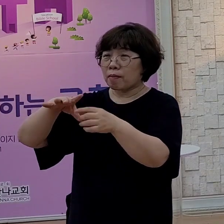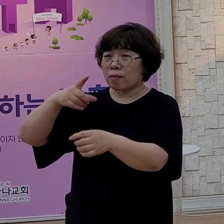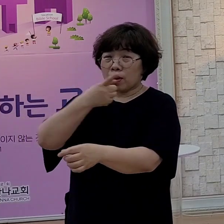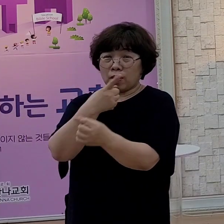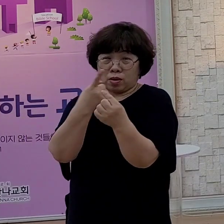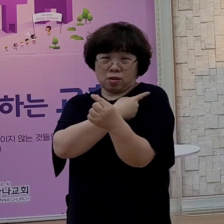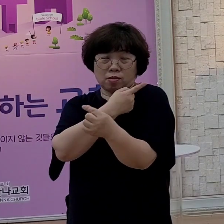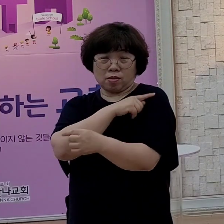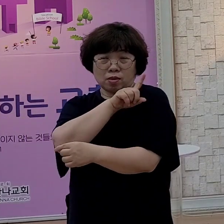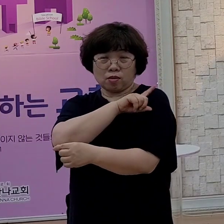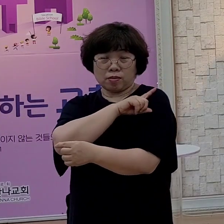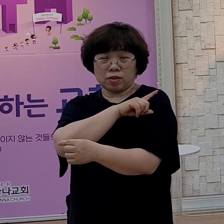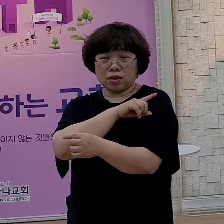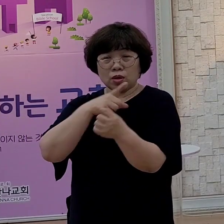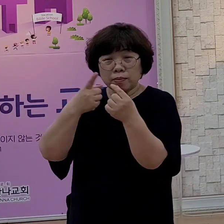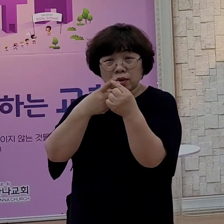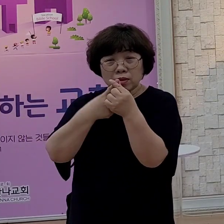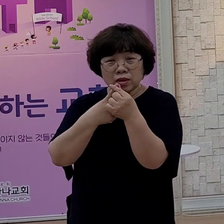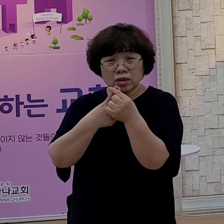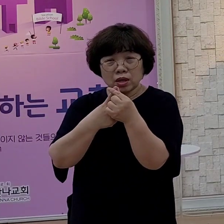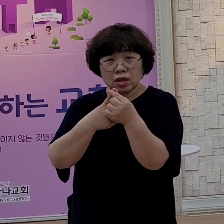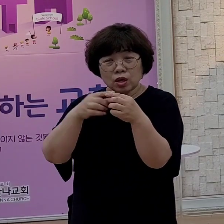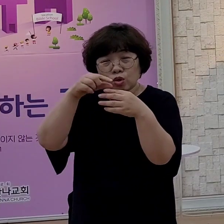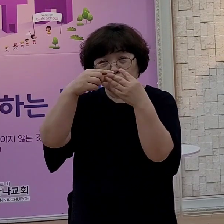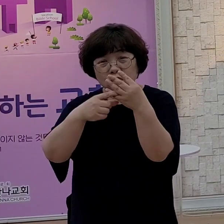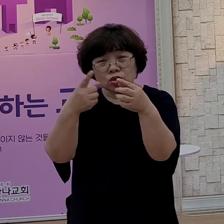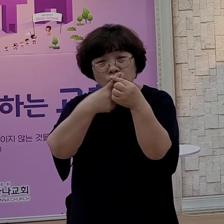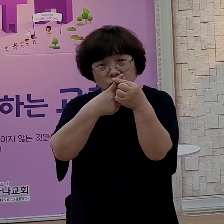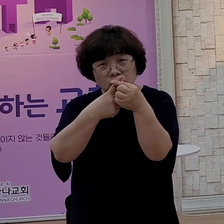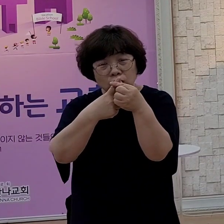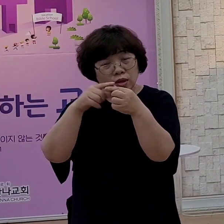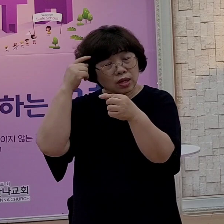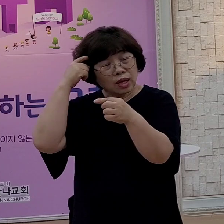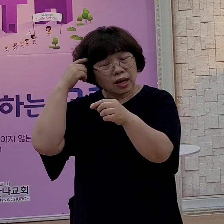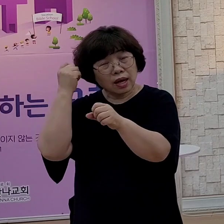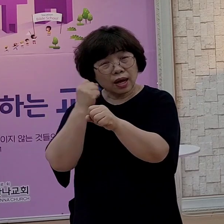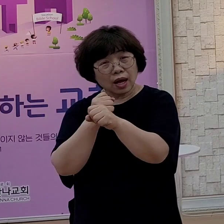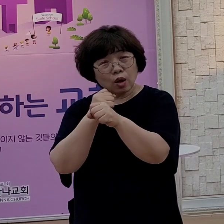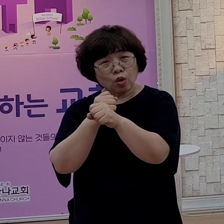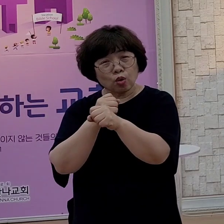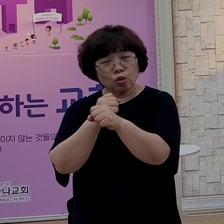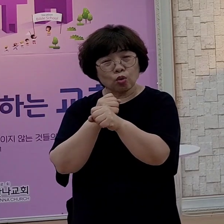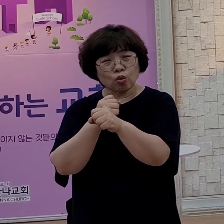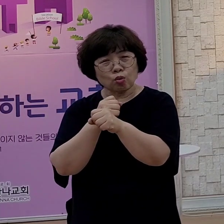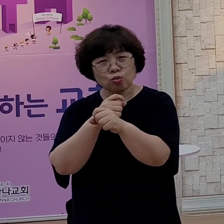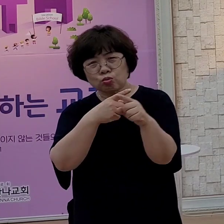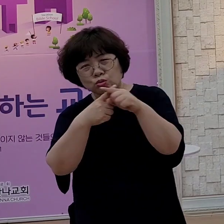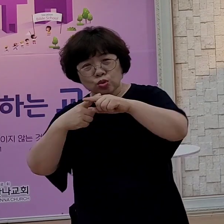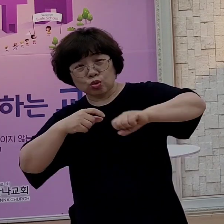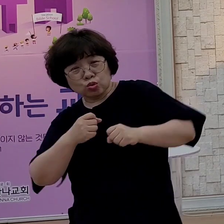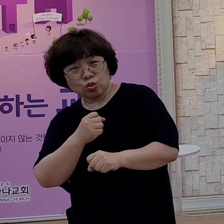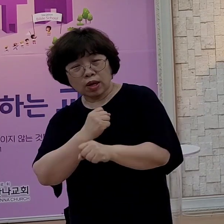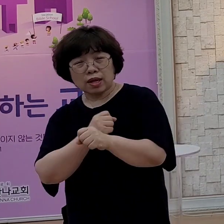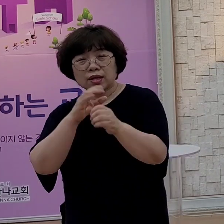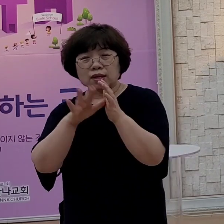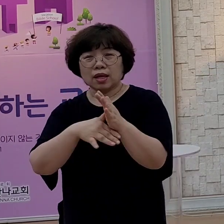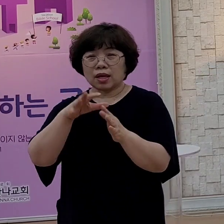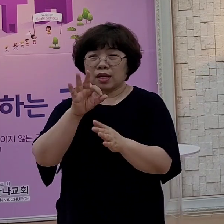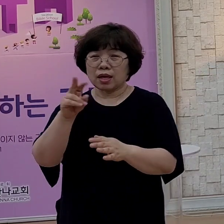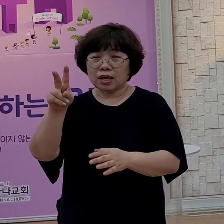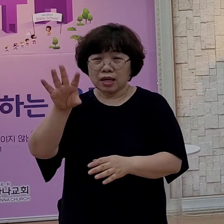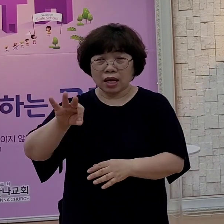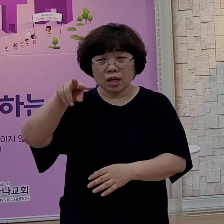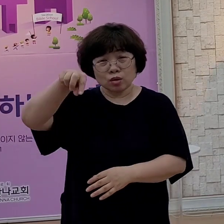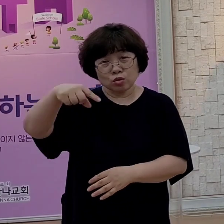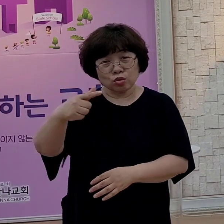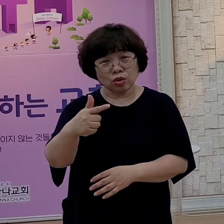앞에 그냥 순종할 수 있는 자세. 이게 양순이라고 합니다. 여러분, 근데 우리는